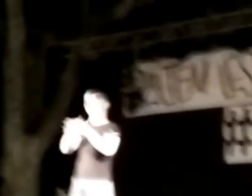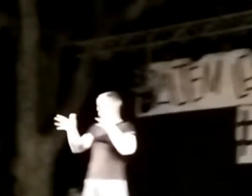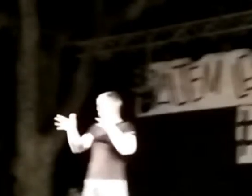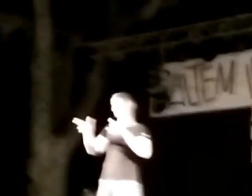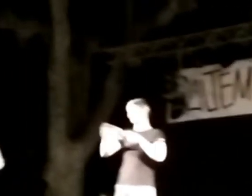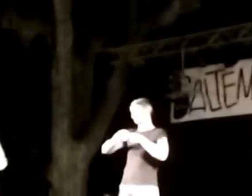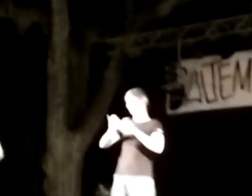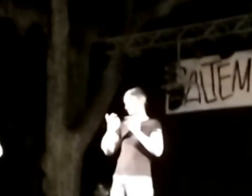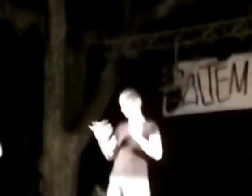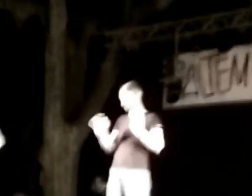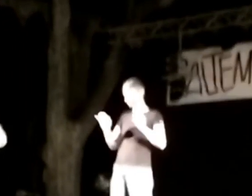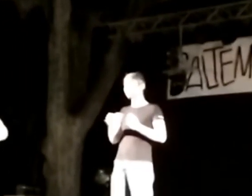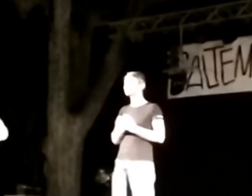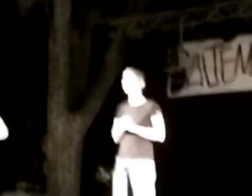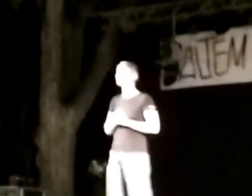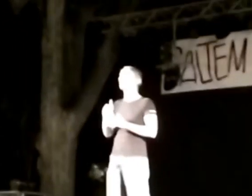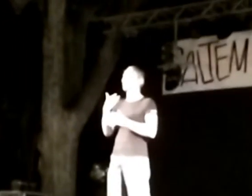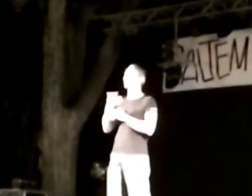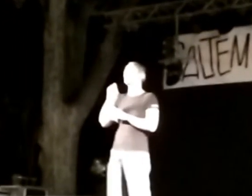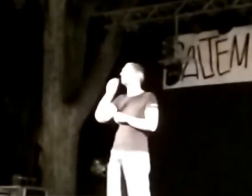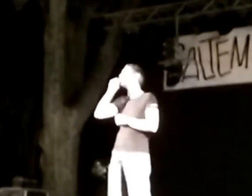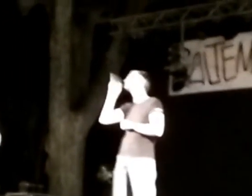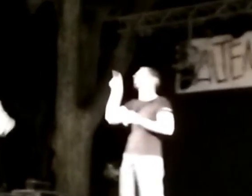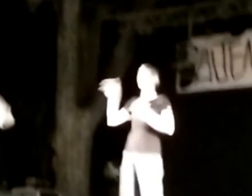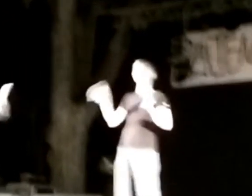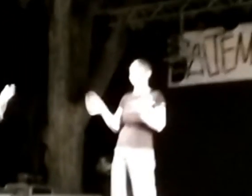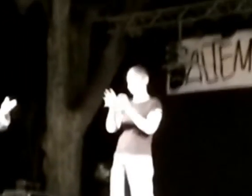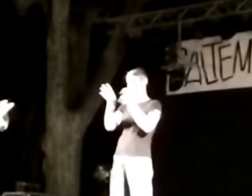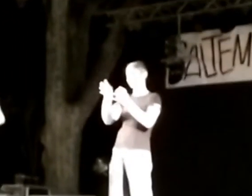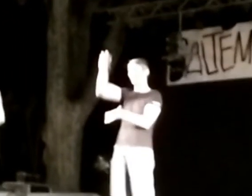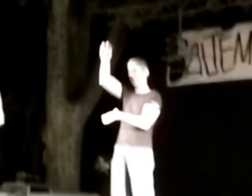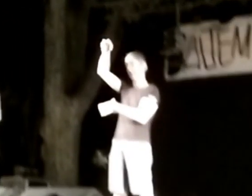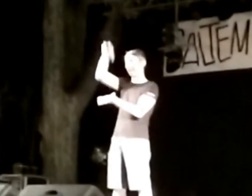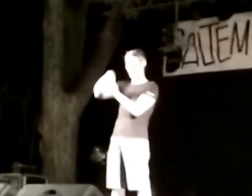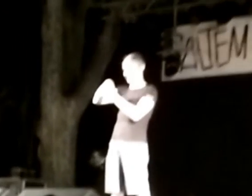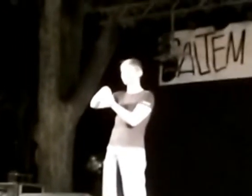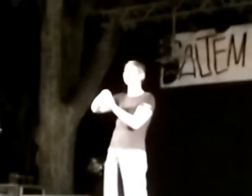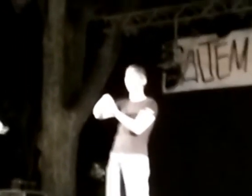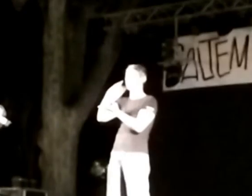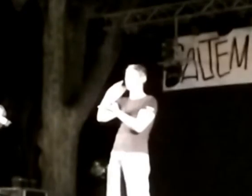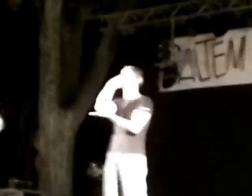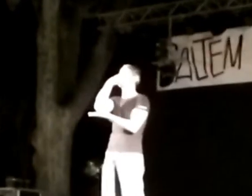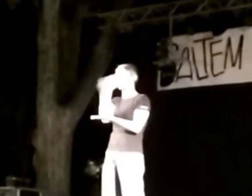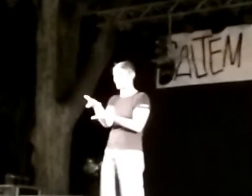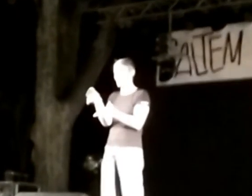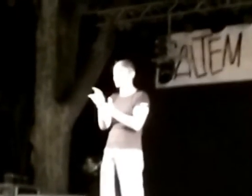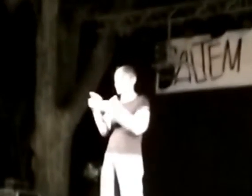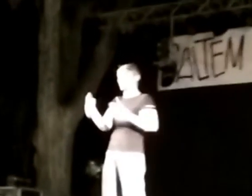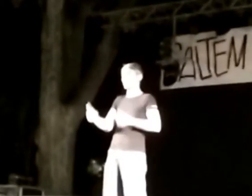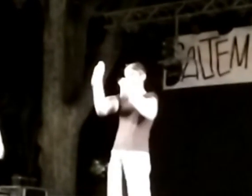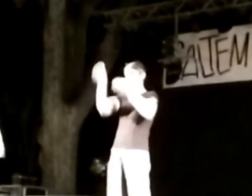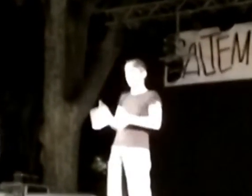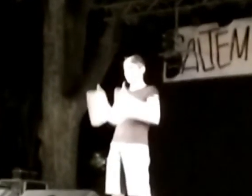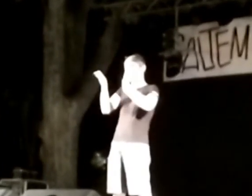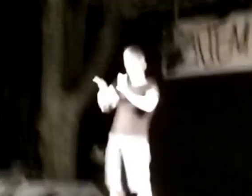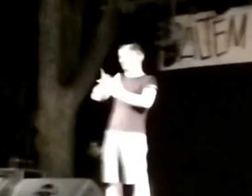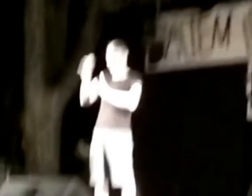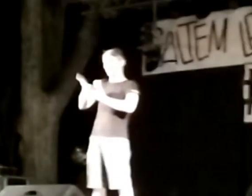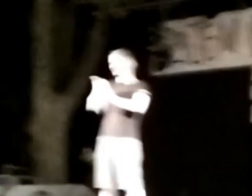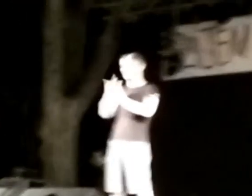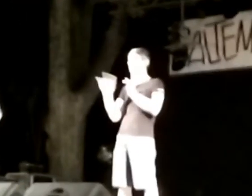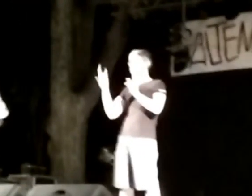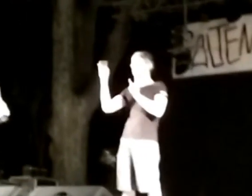de Sants, al carrer més ben decorat, al Calaix de la Vergonya, perquè tot i ser un calaix de ciment hi ha ficat 4 plantes i